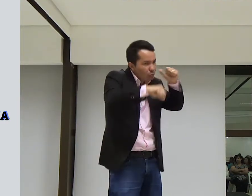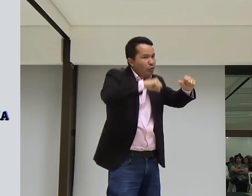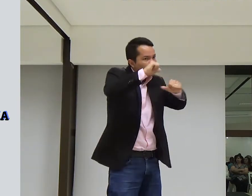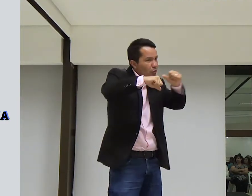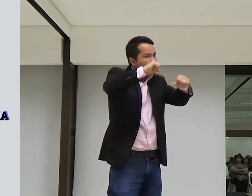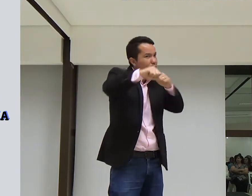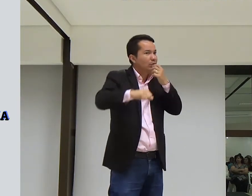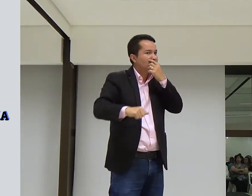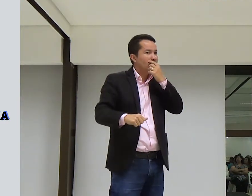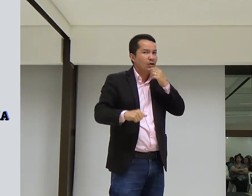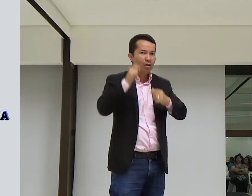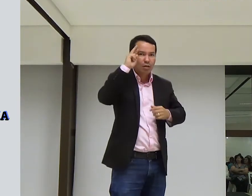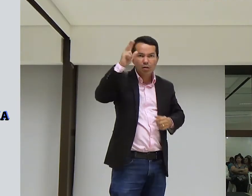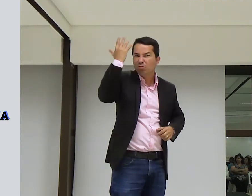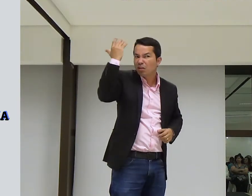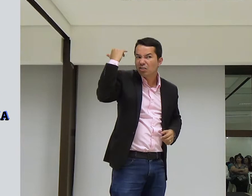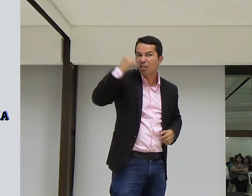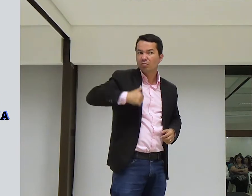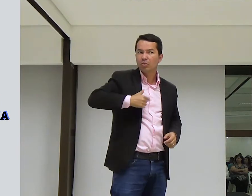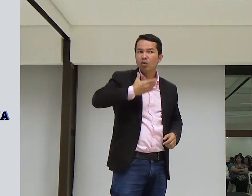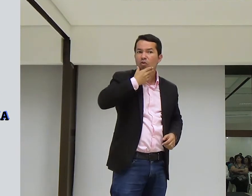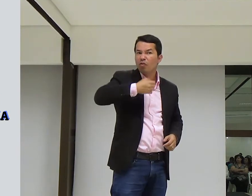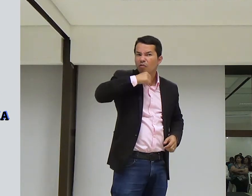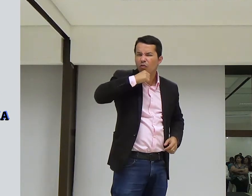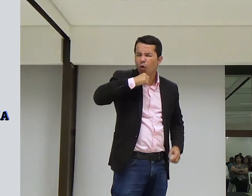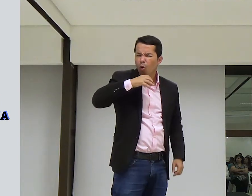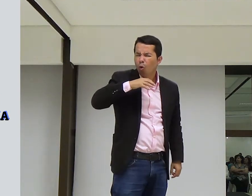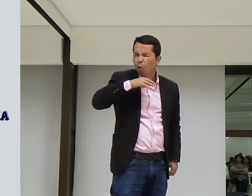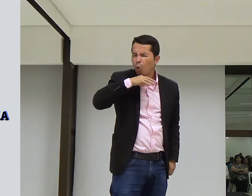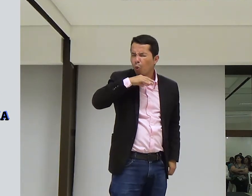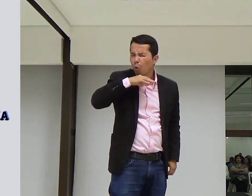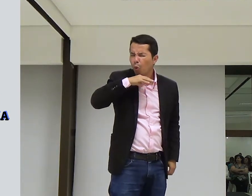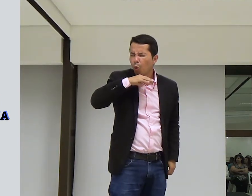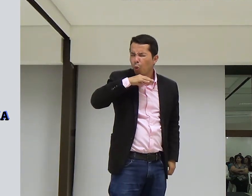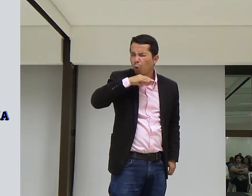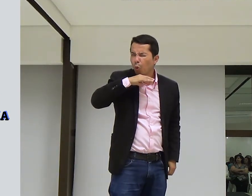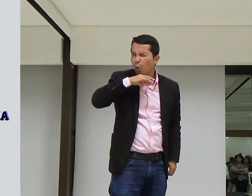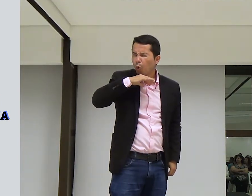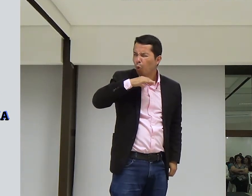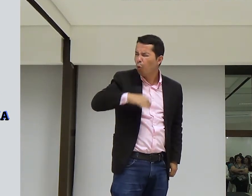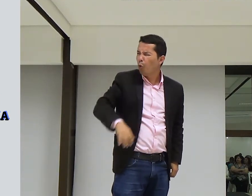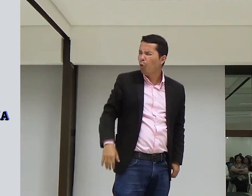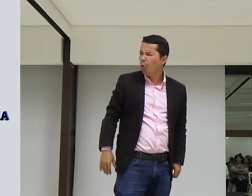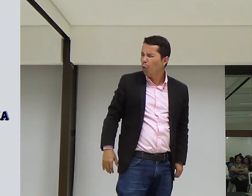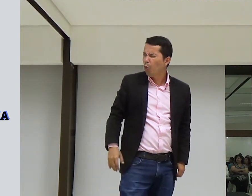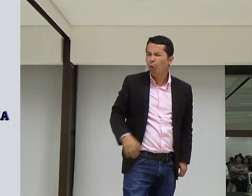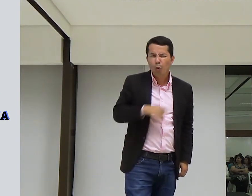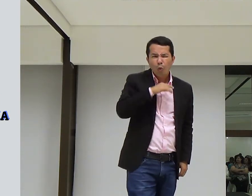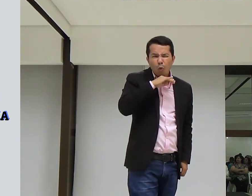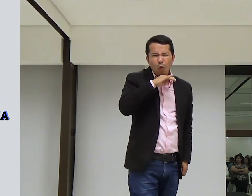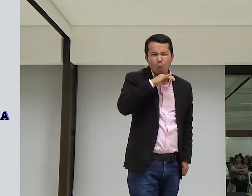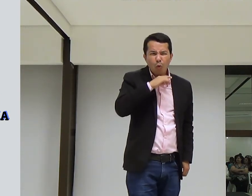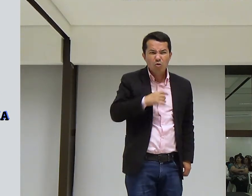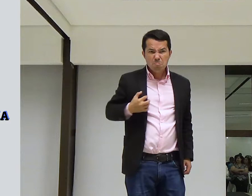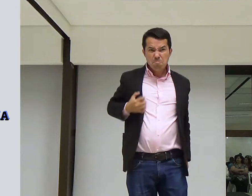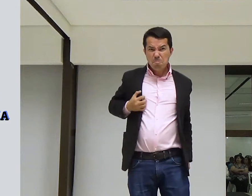transformado, sempre mais transformado. Eu sempre, antigamente, meu avô não era uma